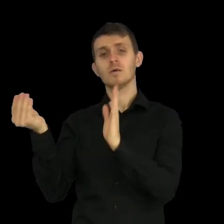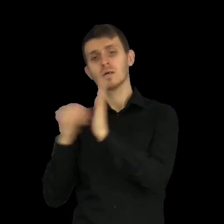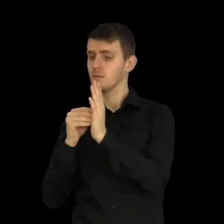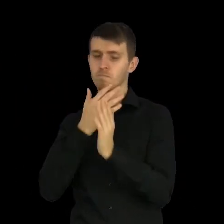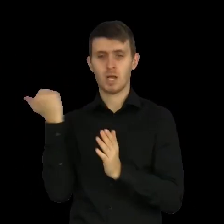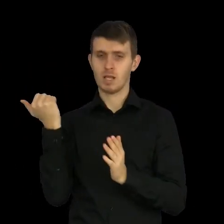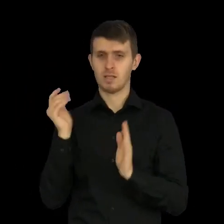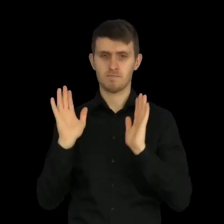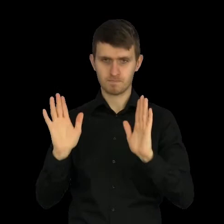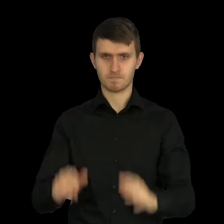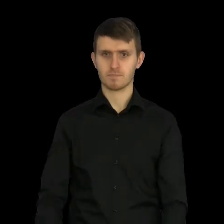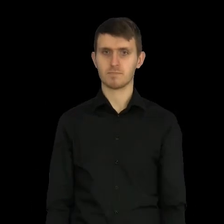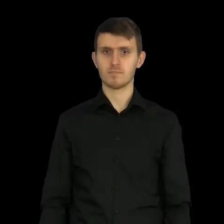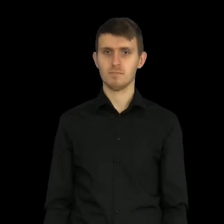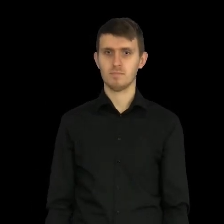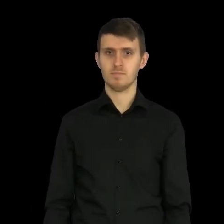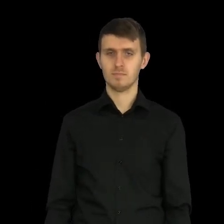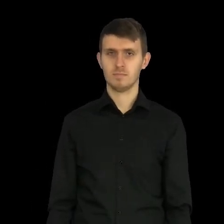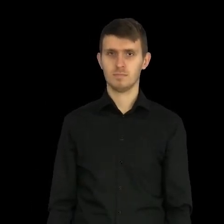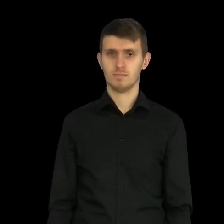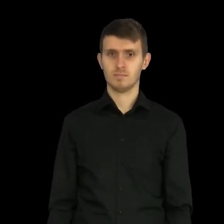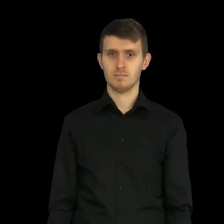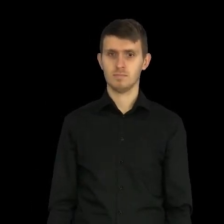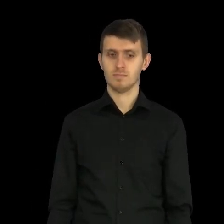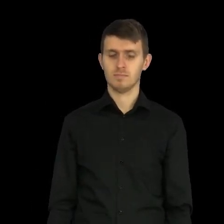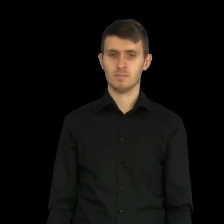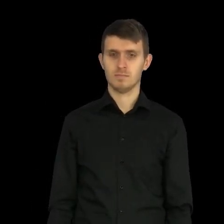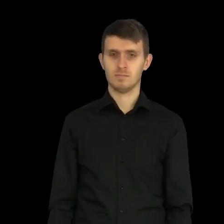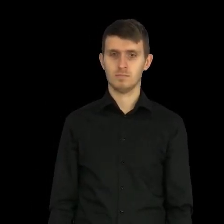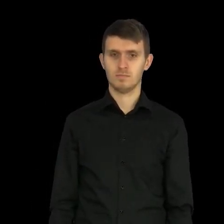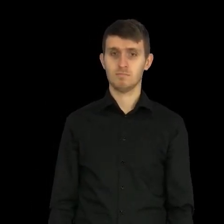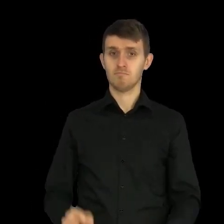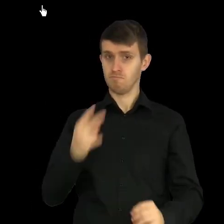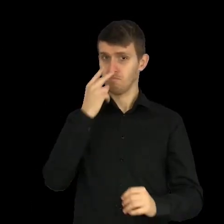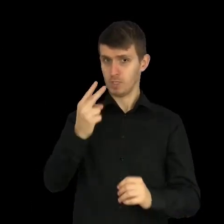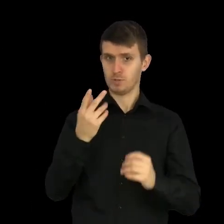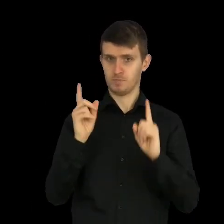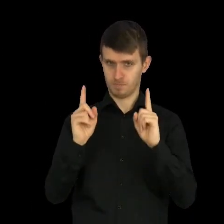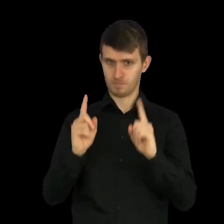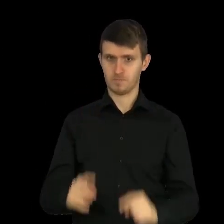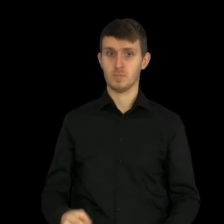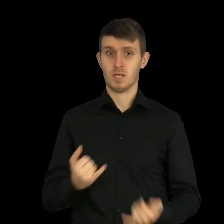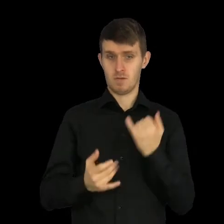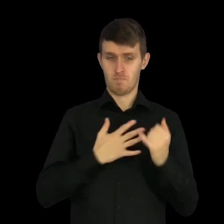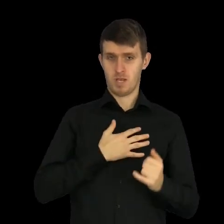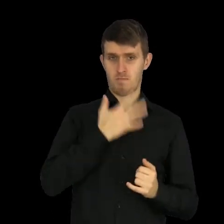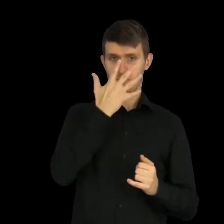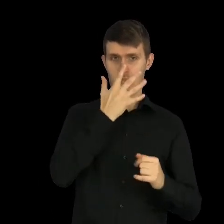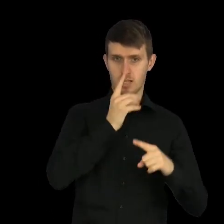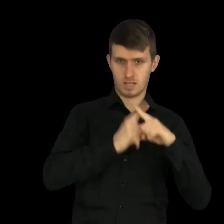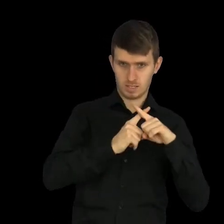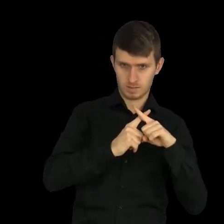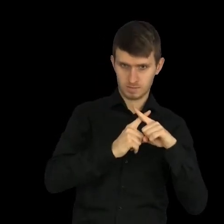I ostatni składnik to 5 bez literki. Plus 5. Teraz popatrzcie.